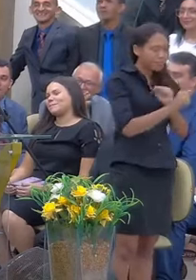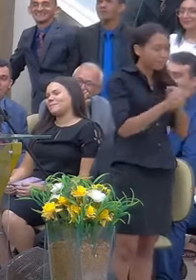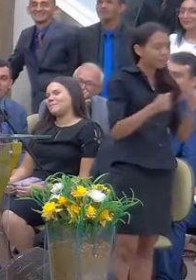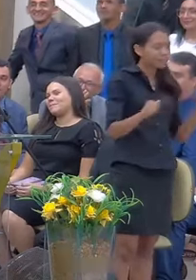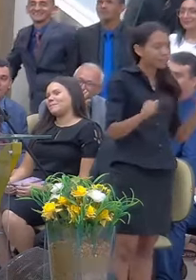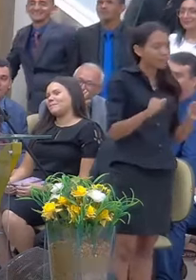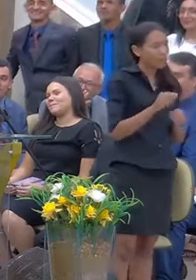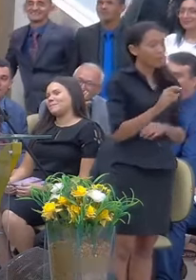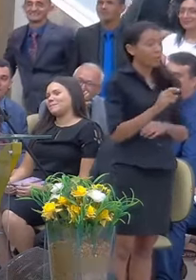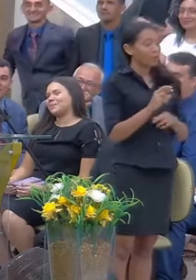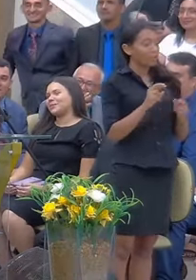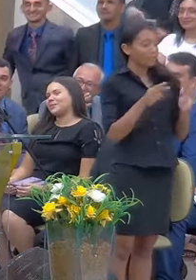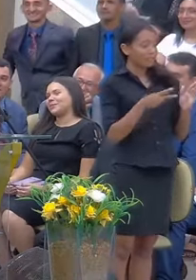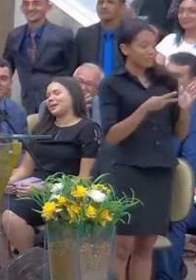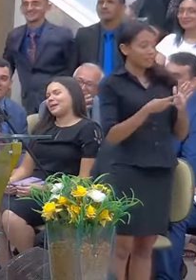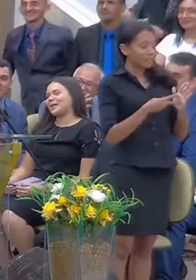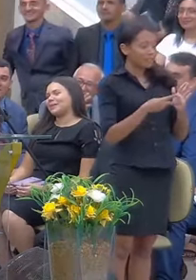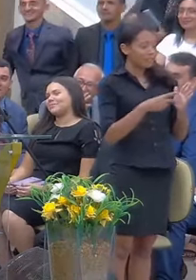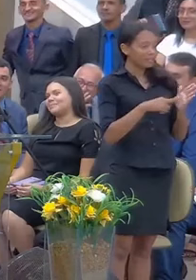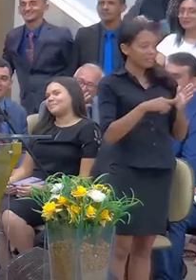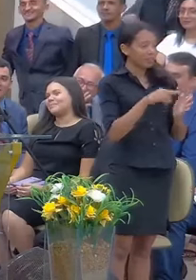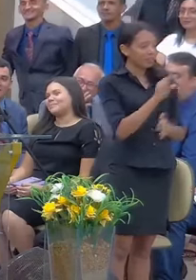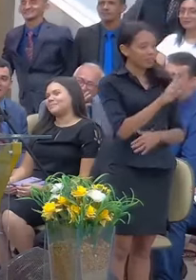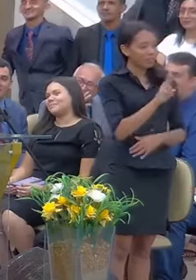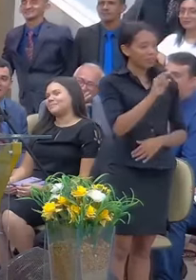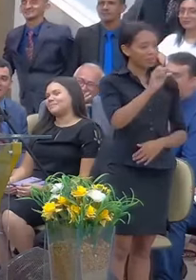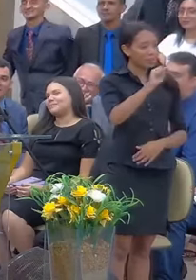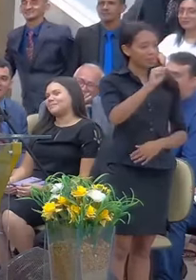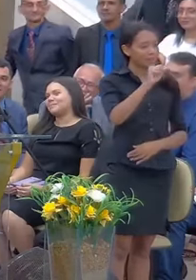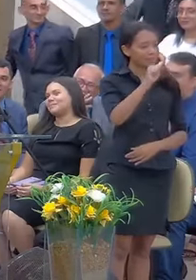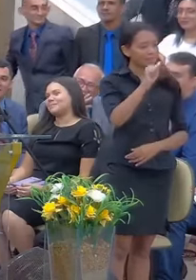mais de Sarai, eu vou chamar de... Aí pronto.